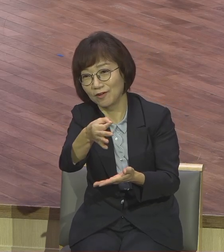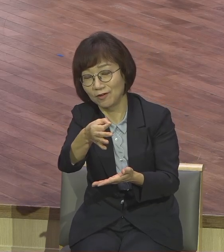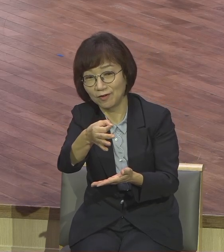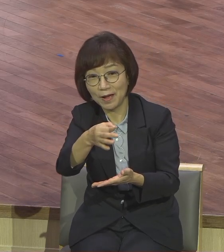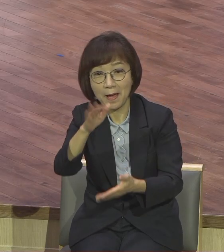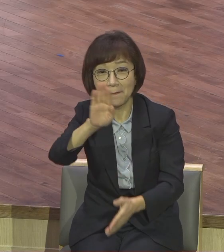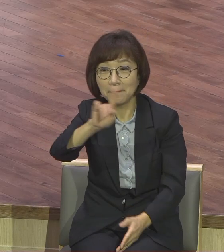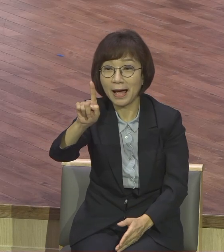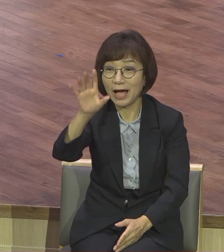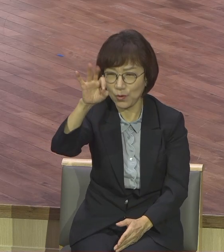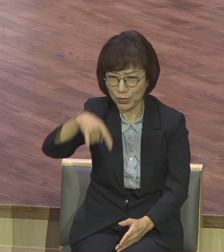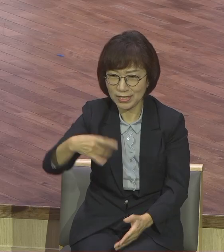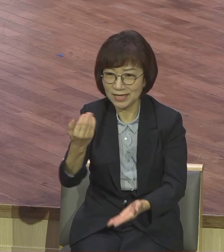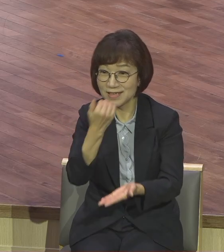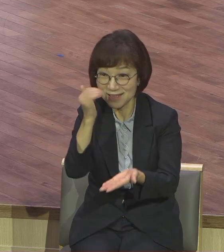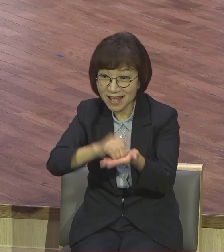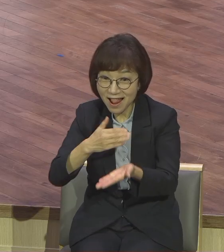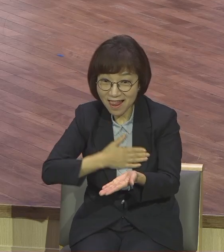바위란 뜻이에요.